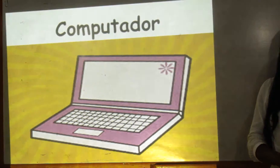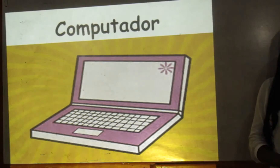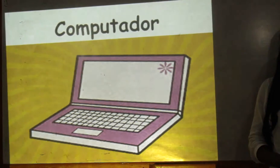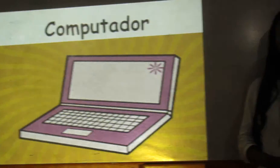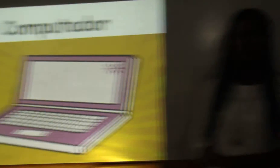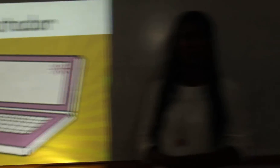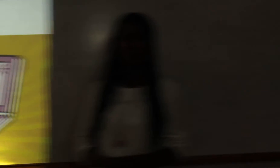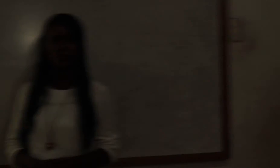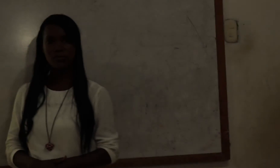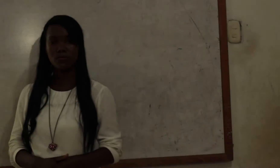Computador.